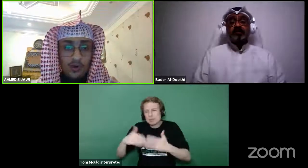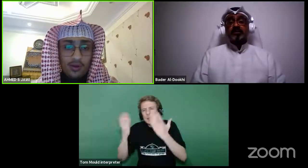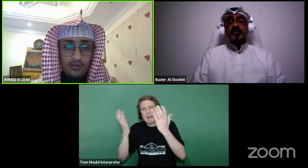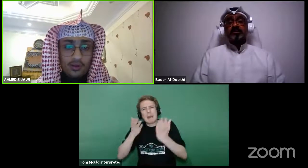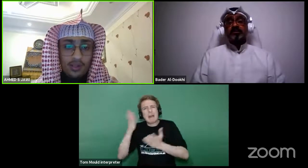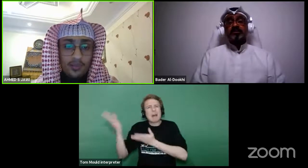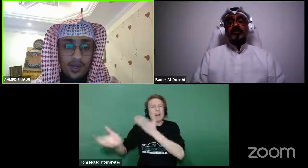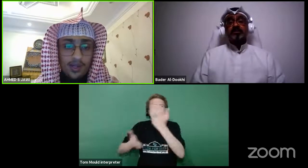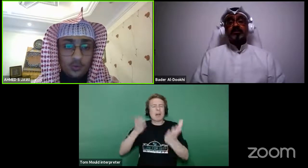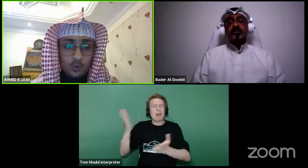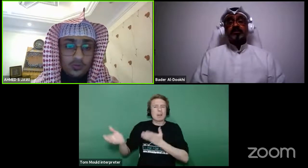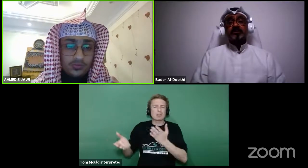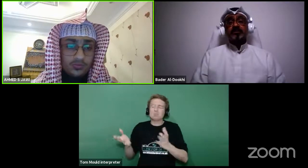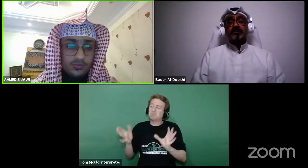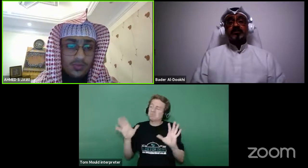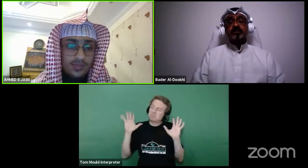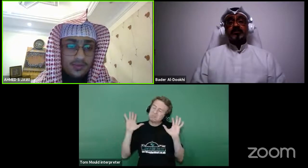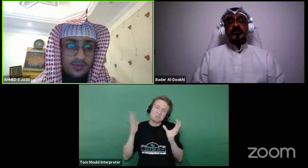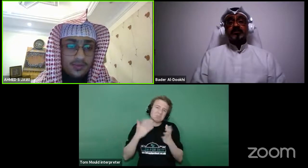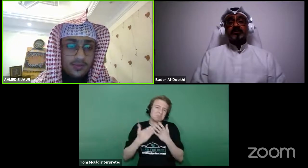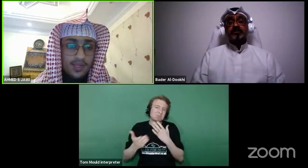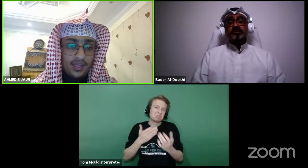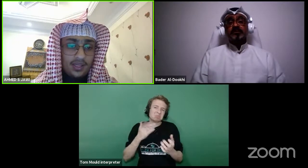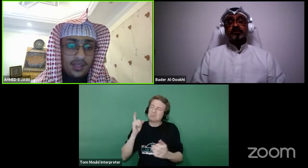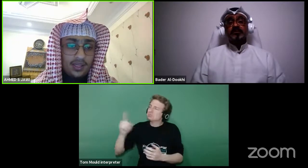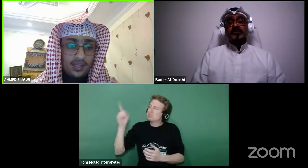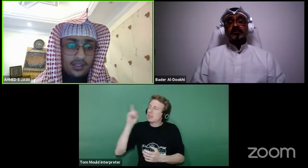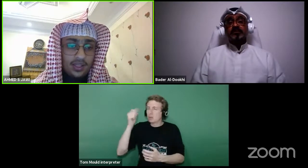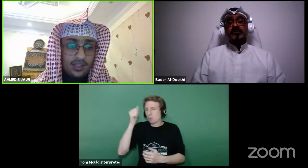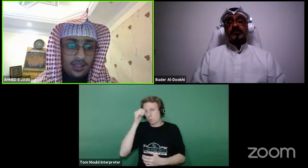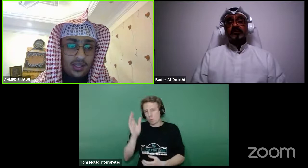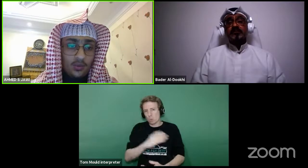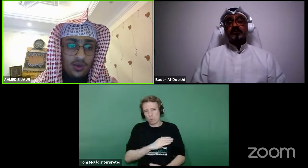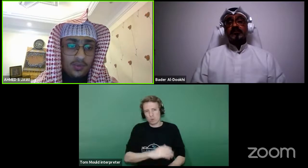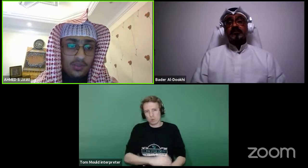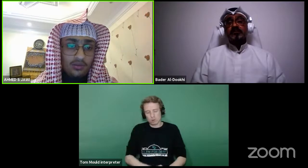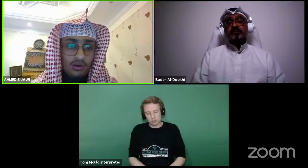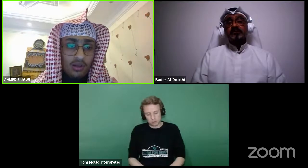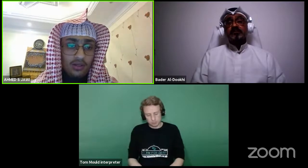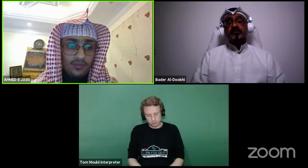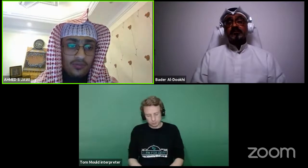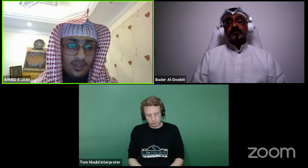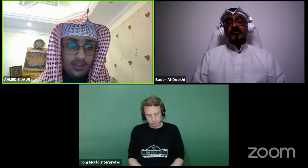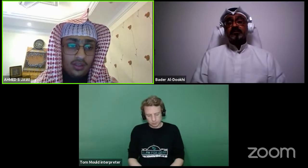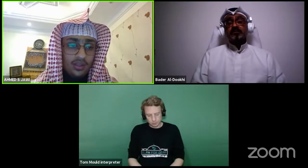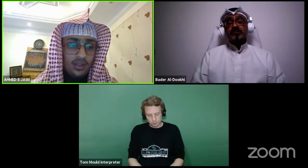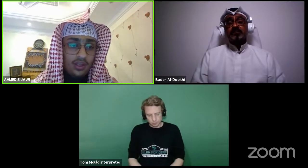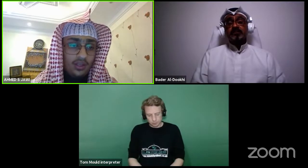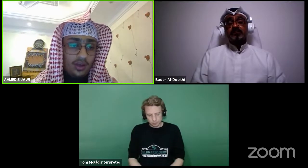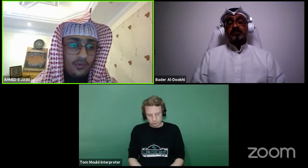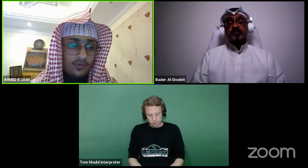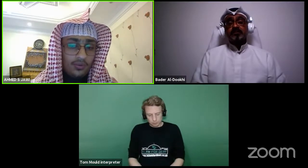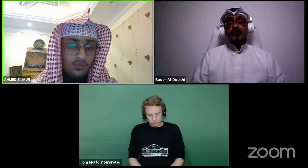له معقبات من بين يديه ومن خلفه